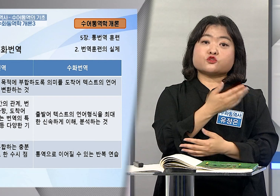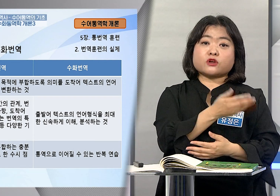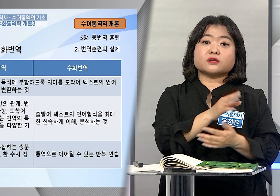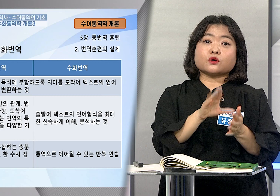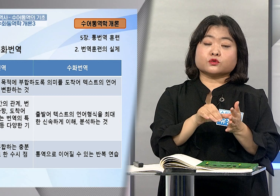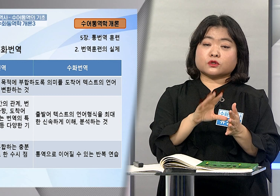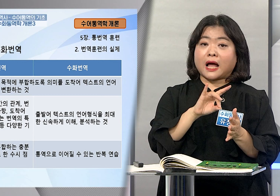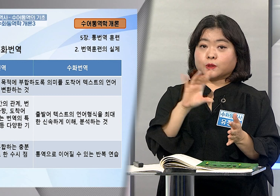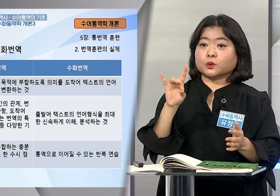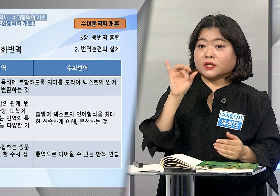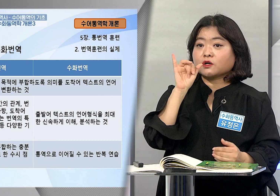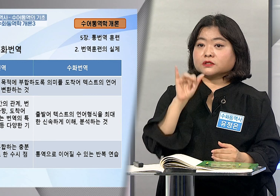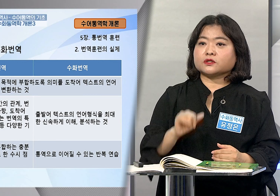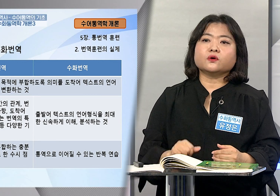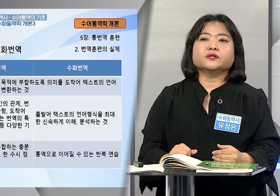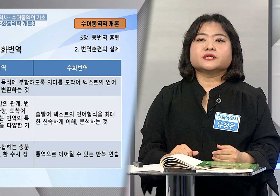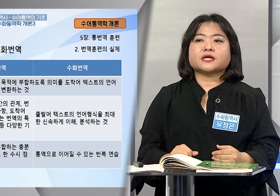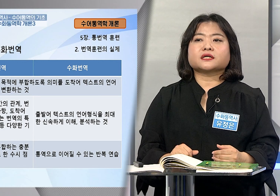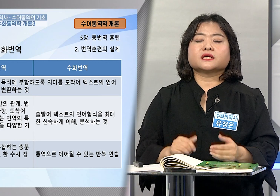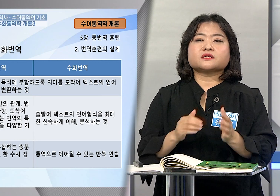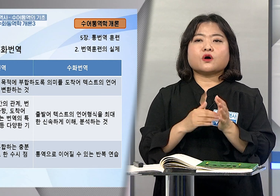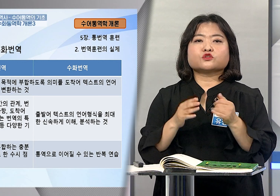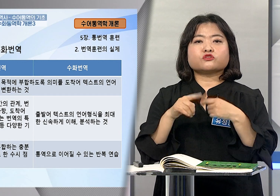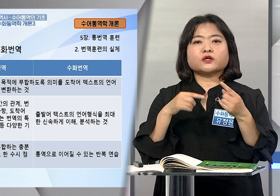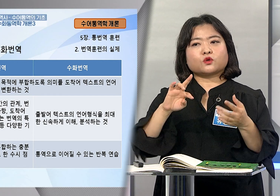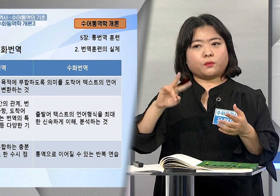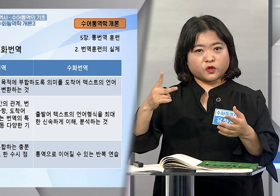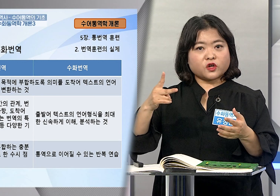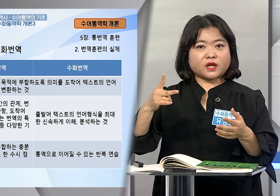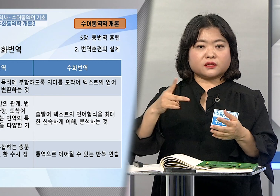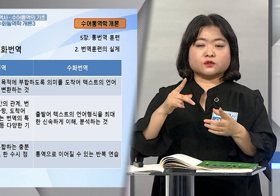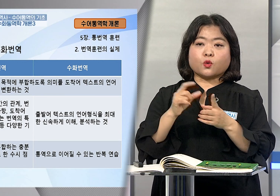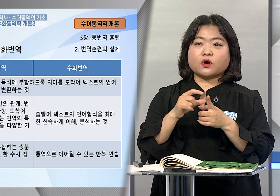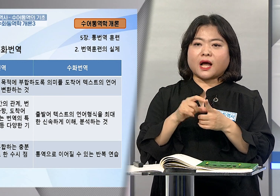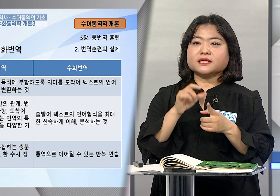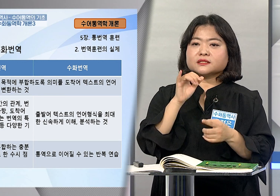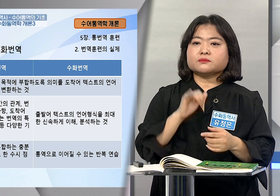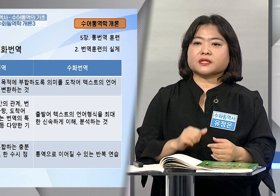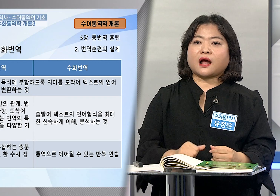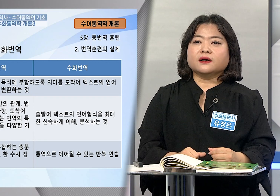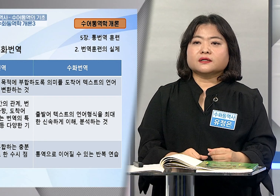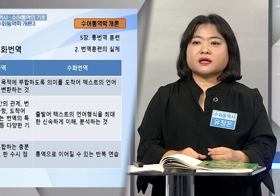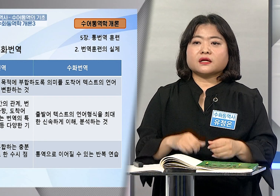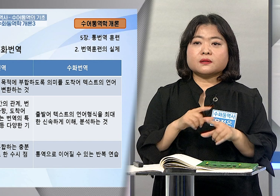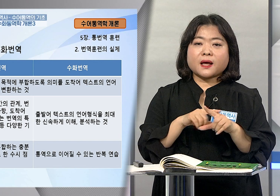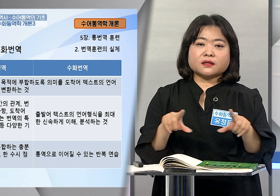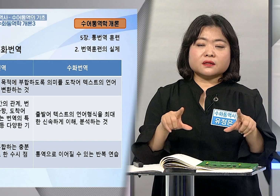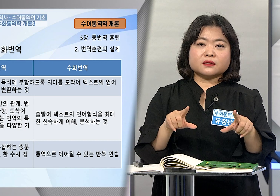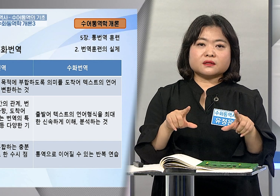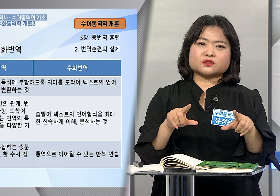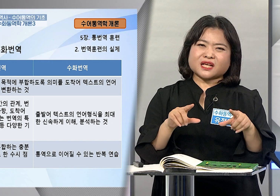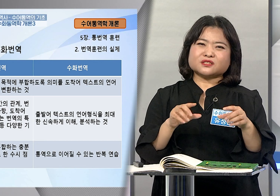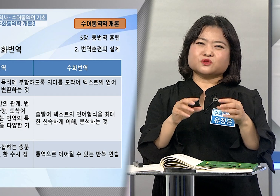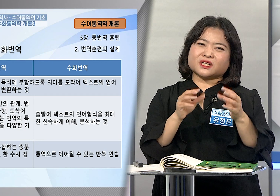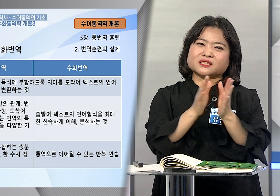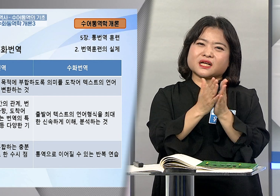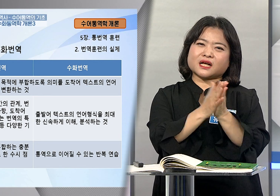제출하는 경우도 간혹 있거든요. 자, 그래서 수화에서도 번역이라는 용어가 있습니다. 사실은 우리가 책 같은